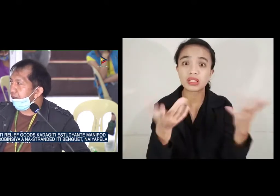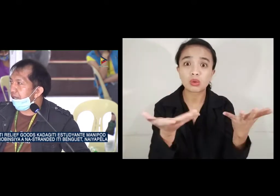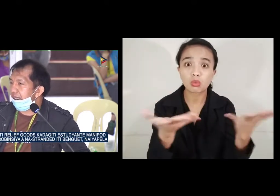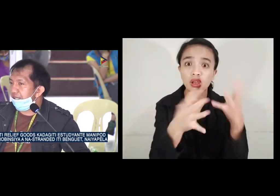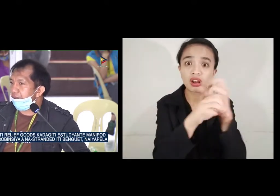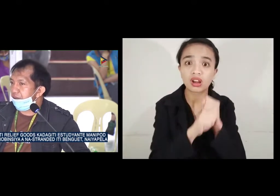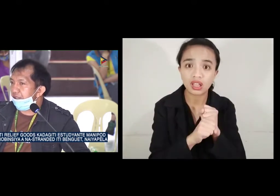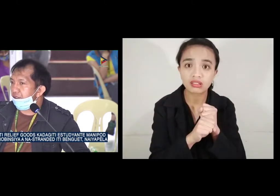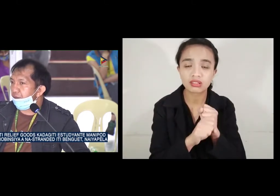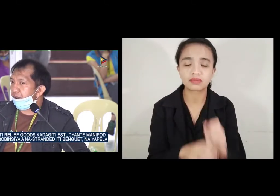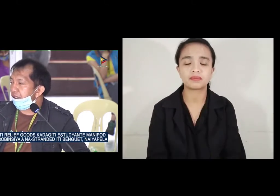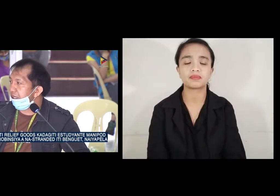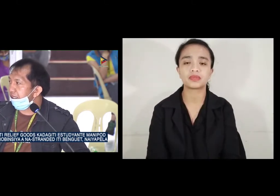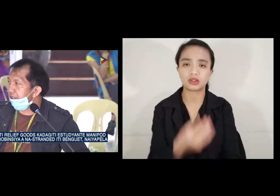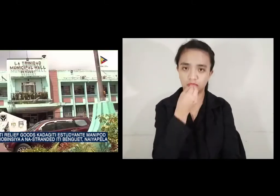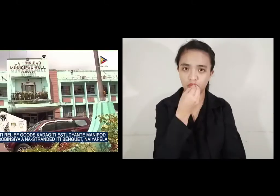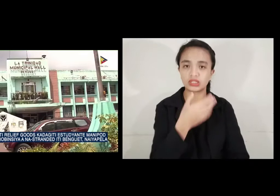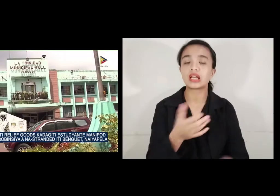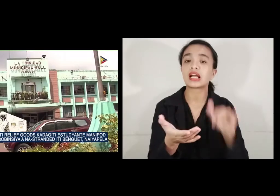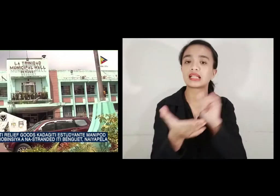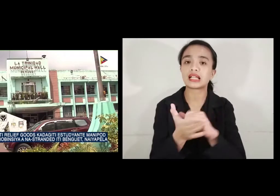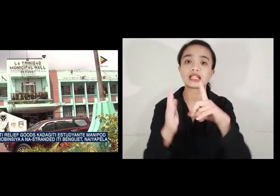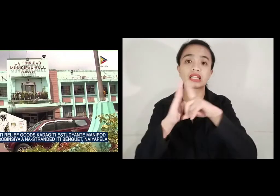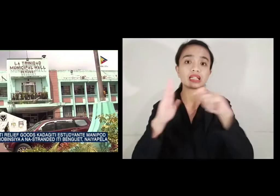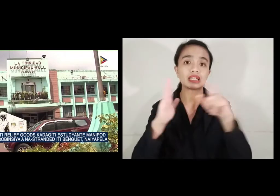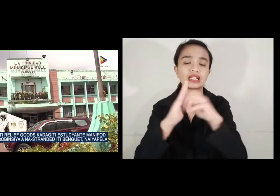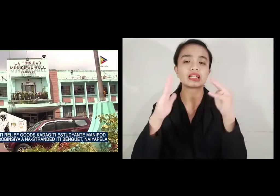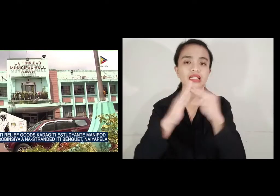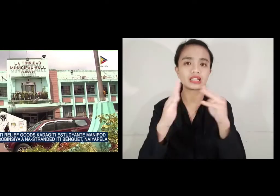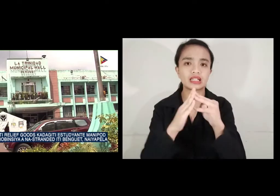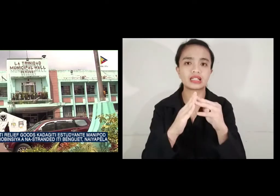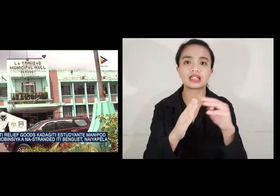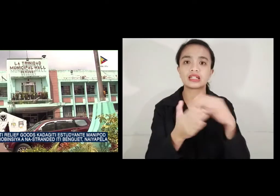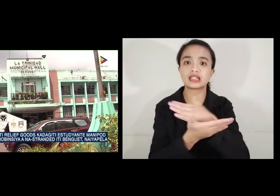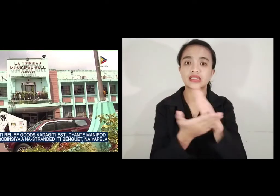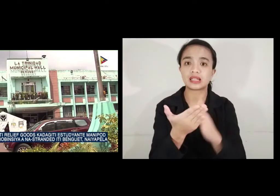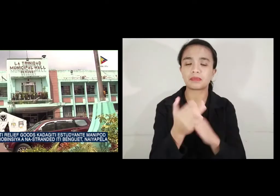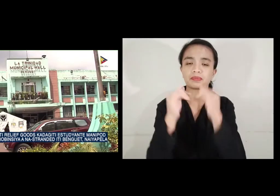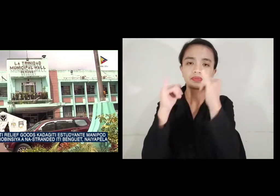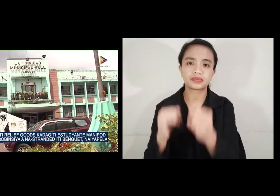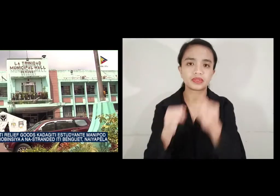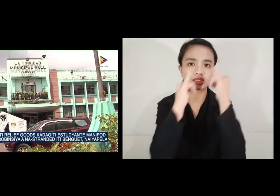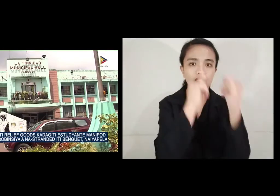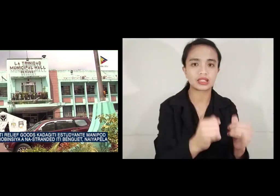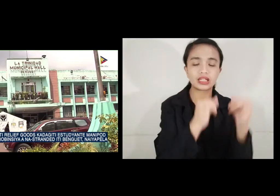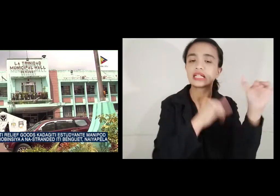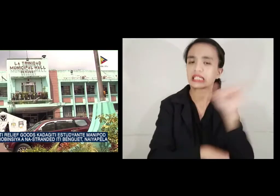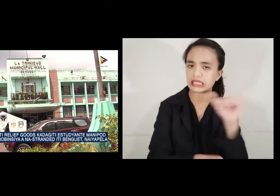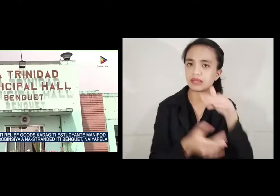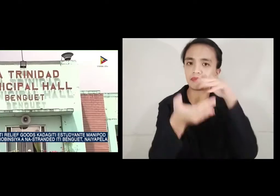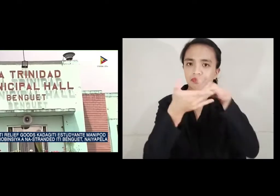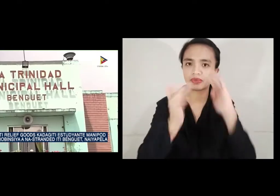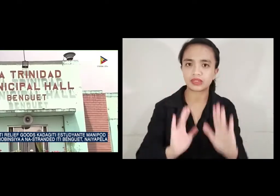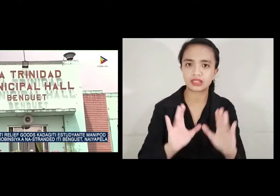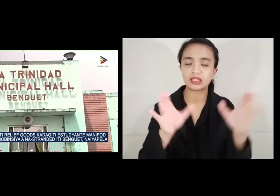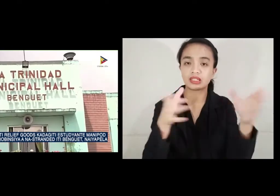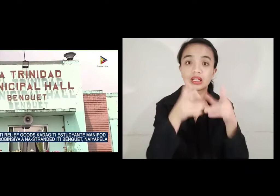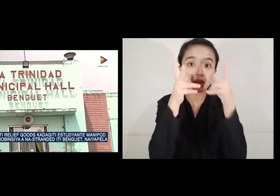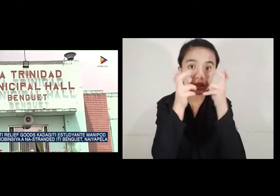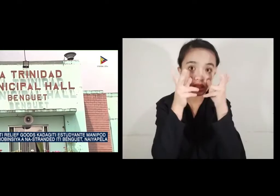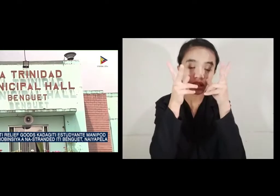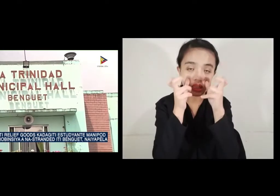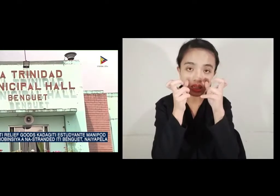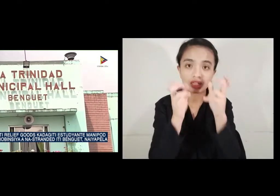trabaho sa pag-alaan na humanity support na ngayon. Ti munisipalidad ti La Trinidad ti nakaurnungan dagiti dadto mga individual kas kadagiti